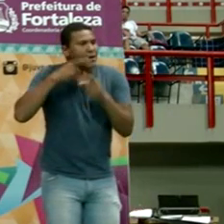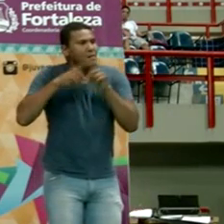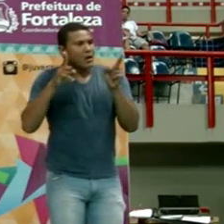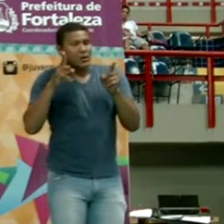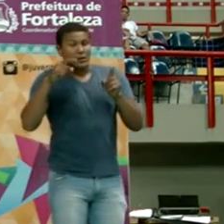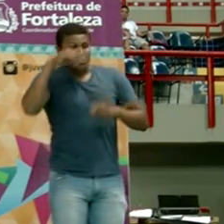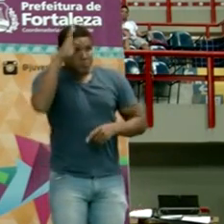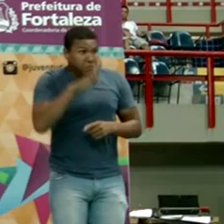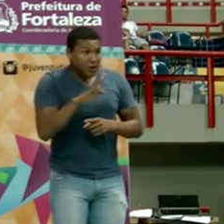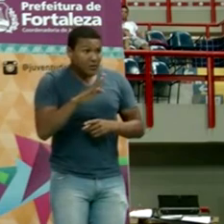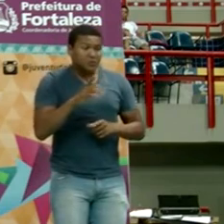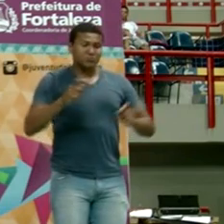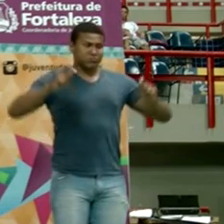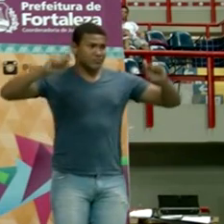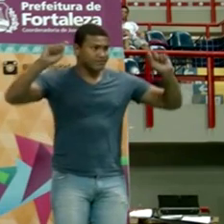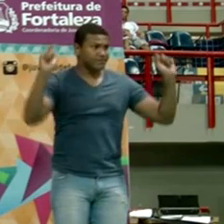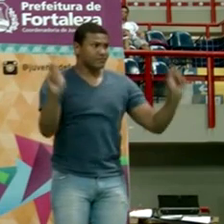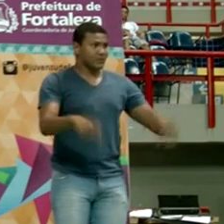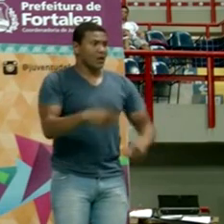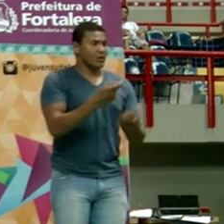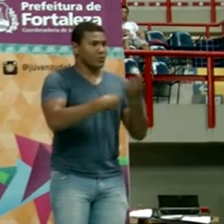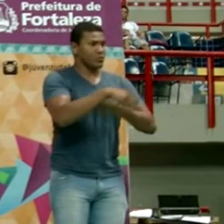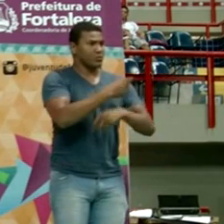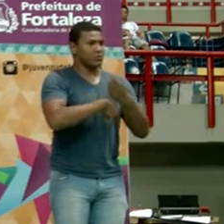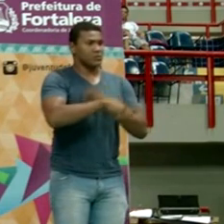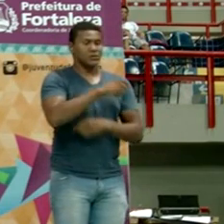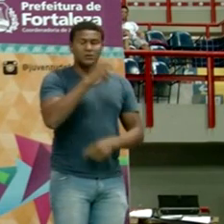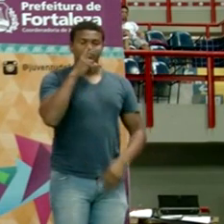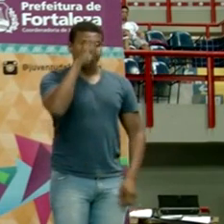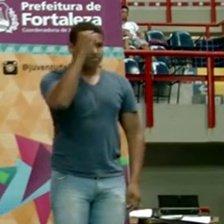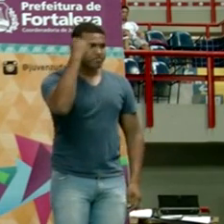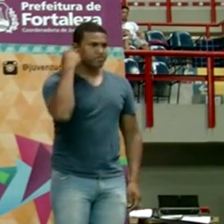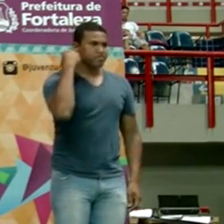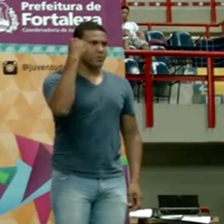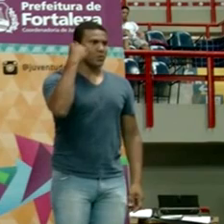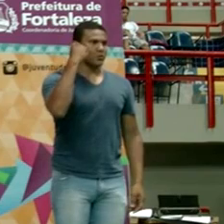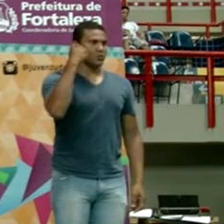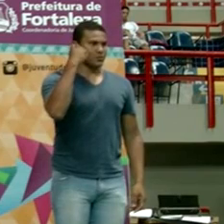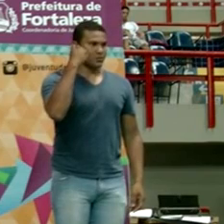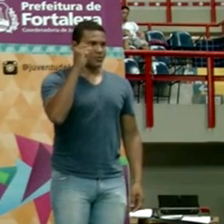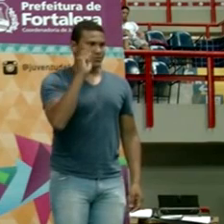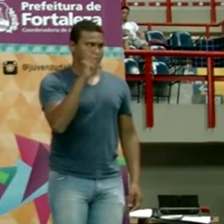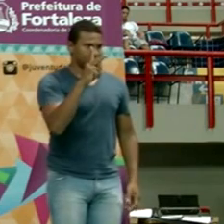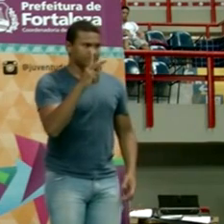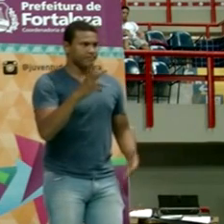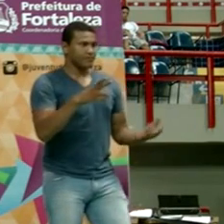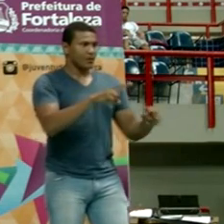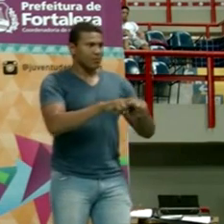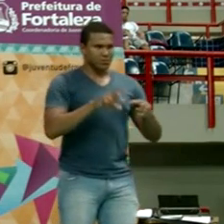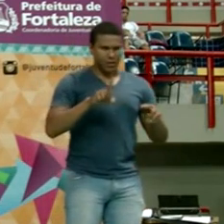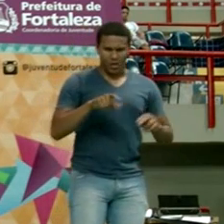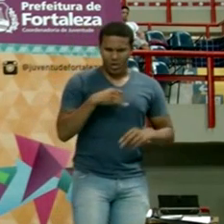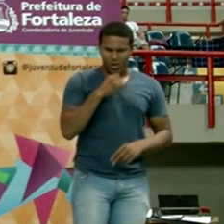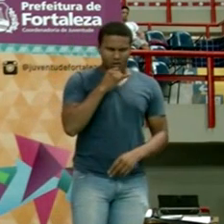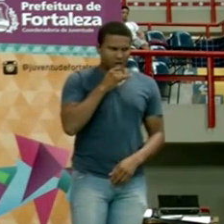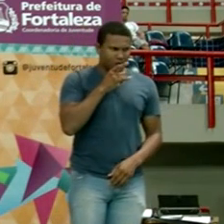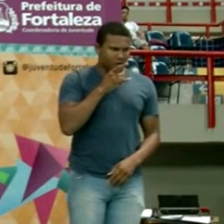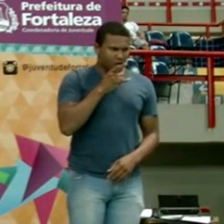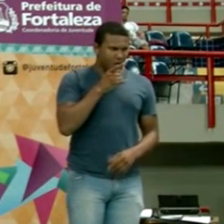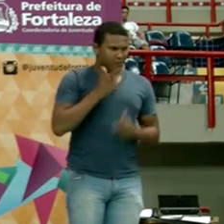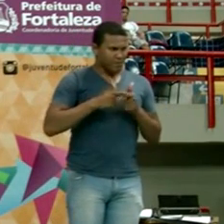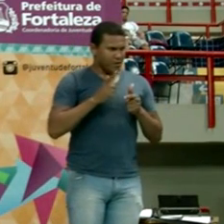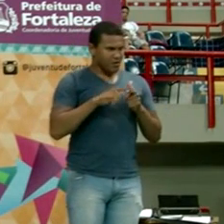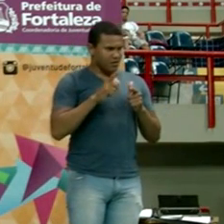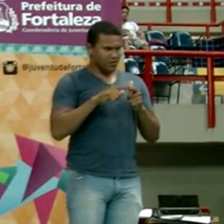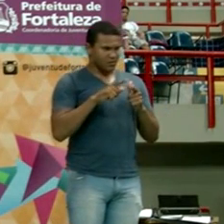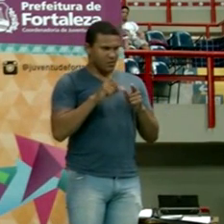a potencialidade econômica enorme. Então o nosso problema não é econômico.